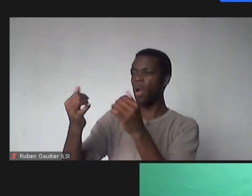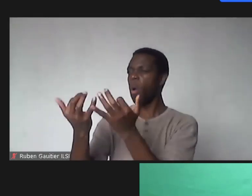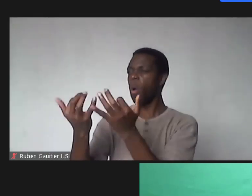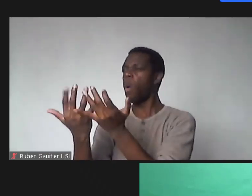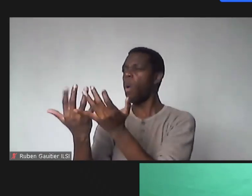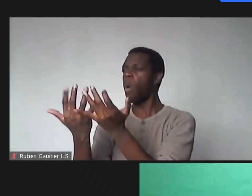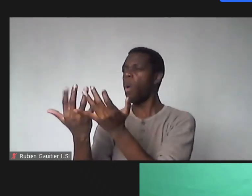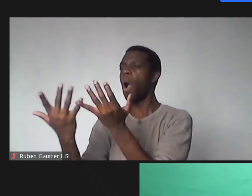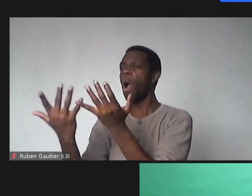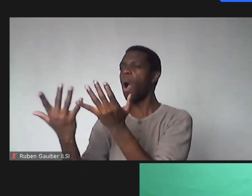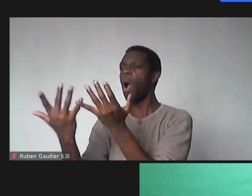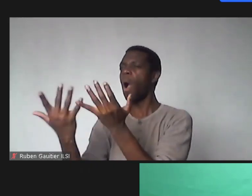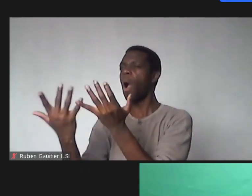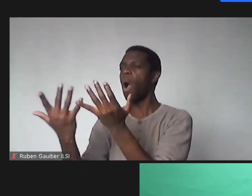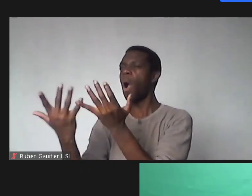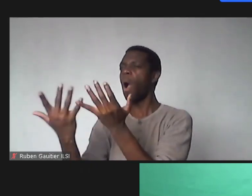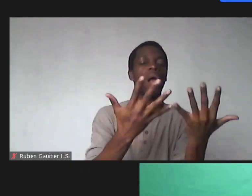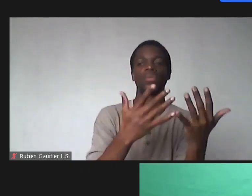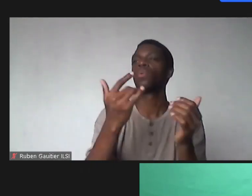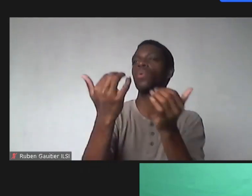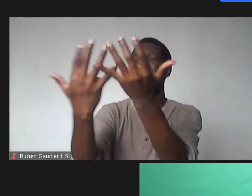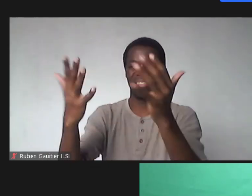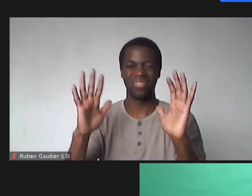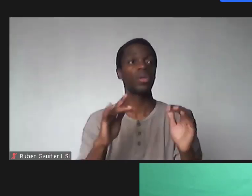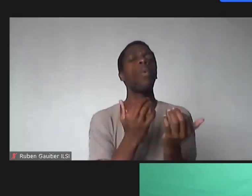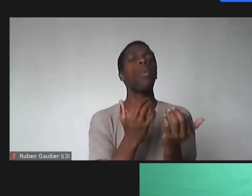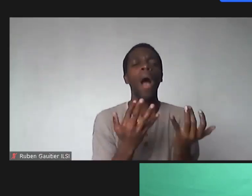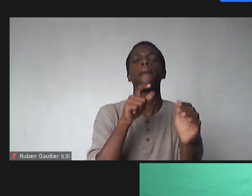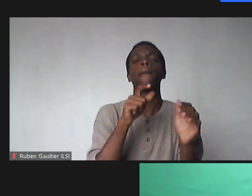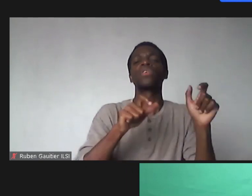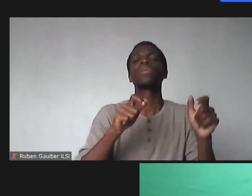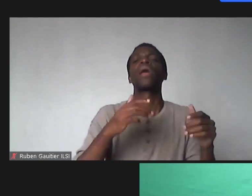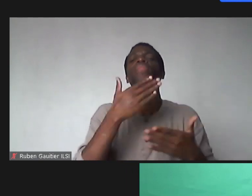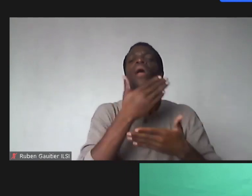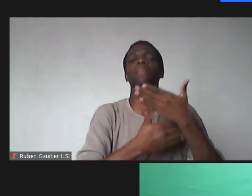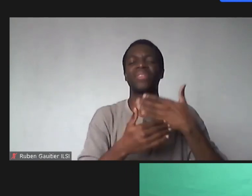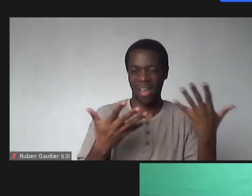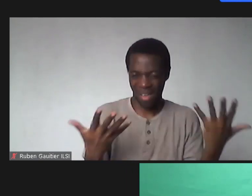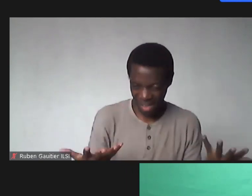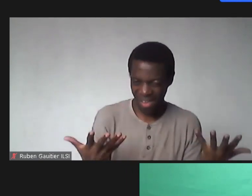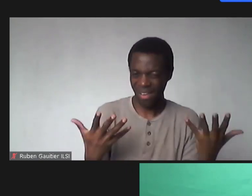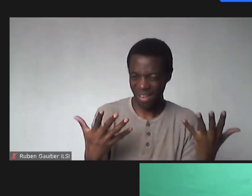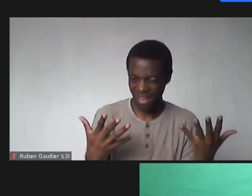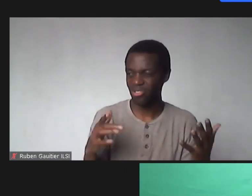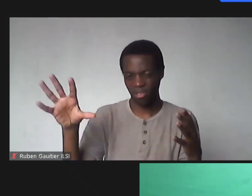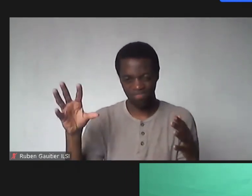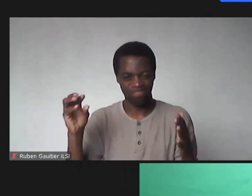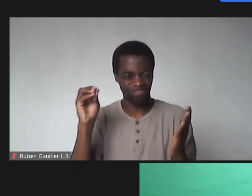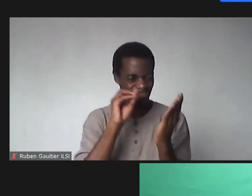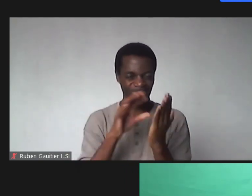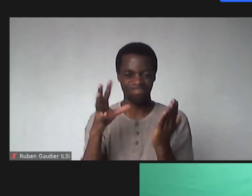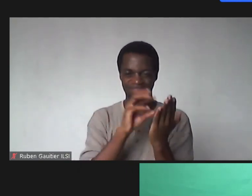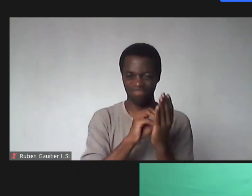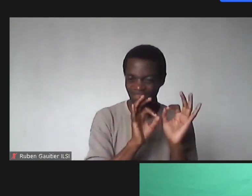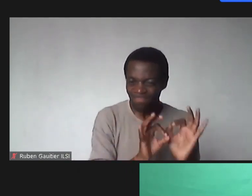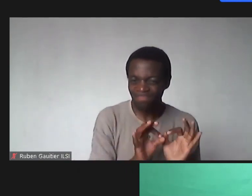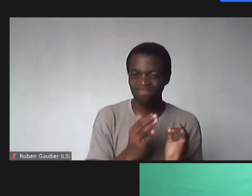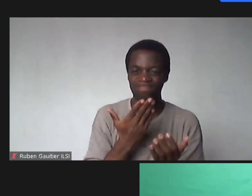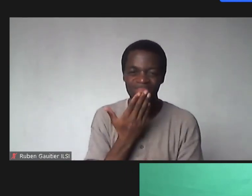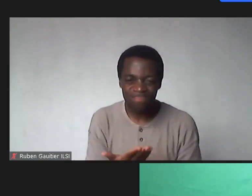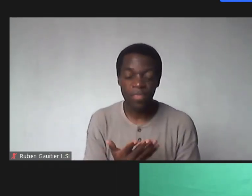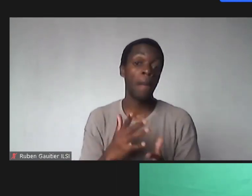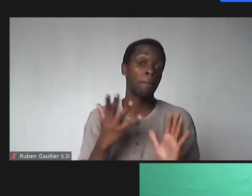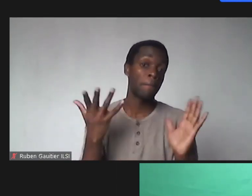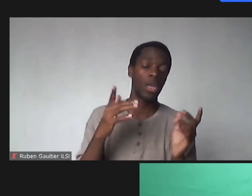demográfico. Tenemos que empezar también a mirar otros datos, otras formas de obtención de